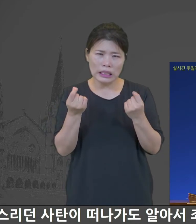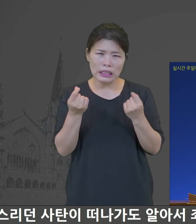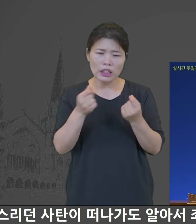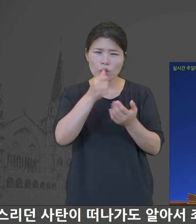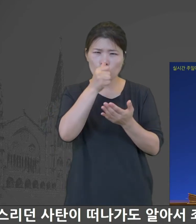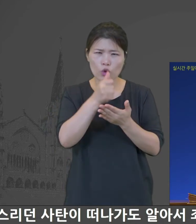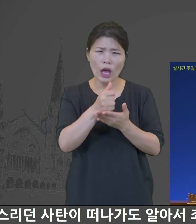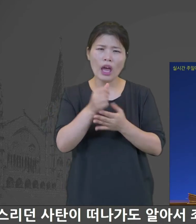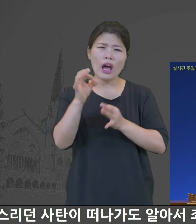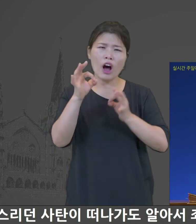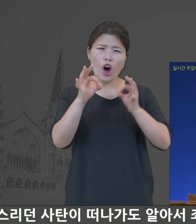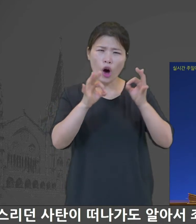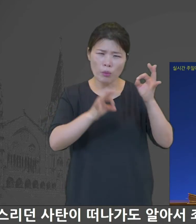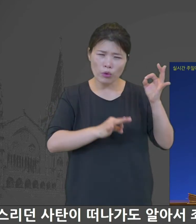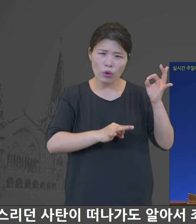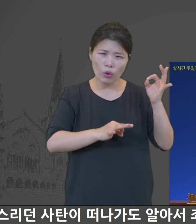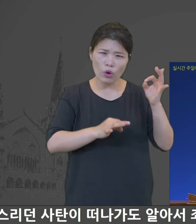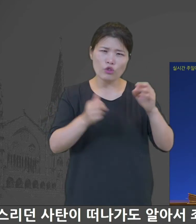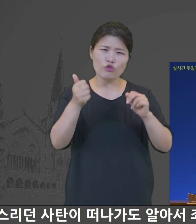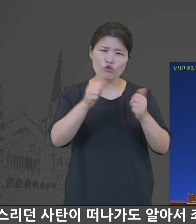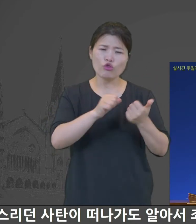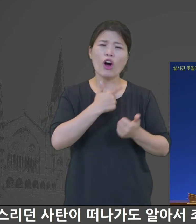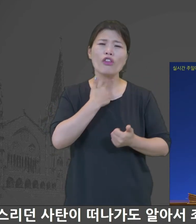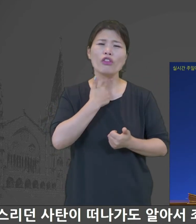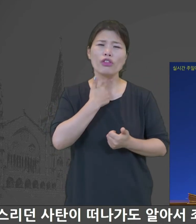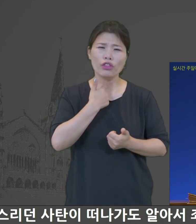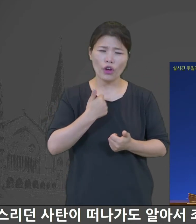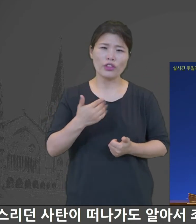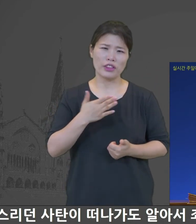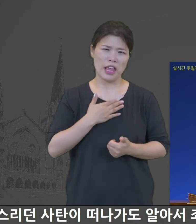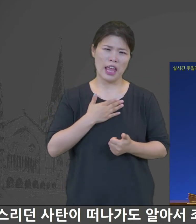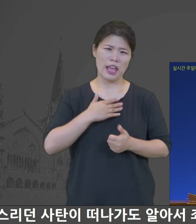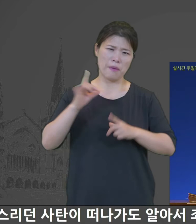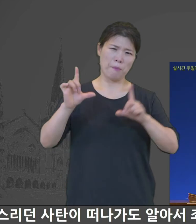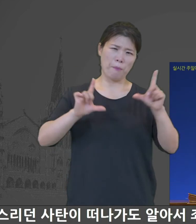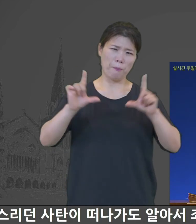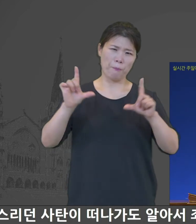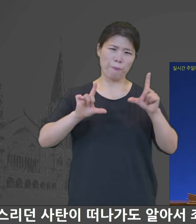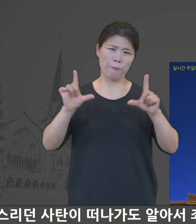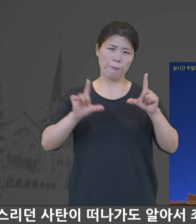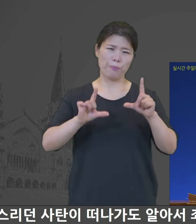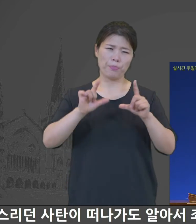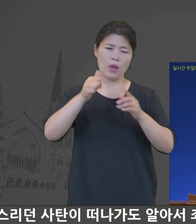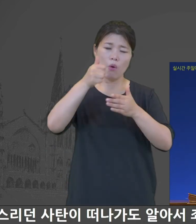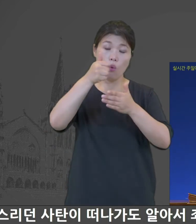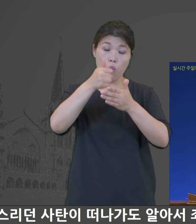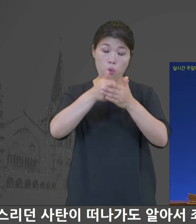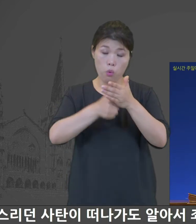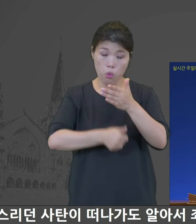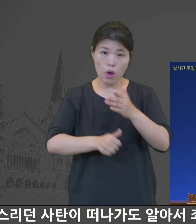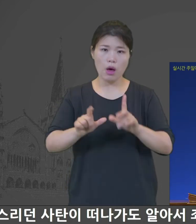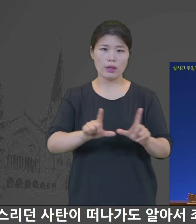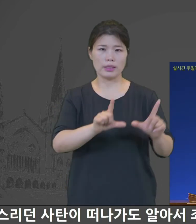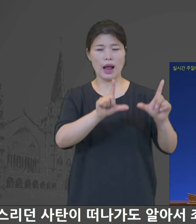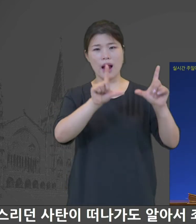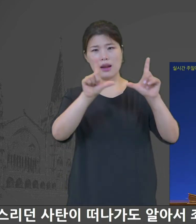허물과 죄로 죽었다, 그런 상태에 빠지게 되는